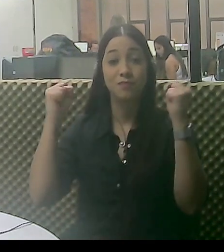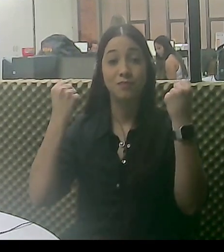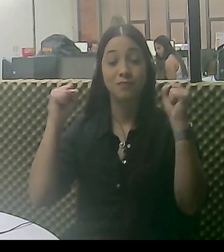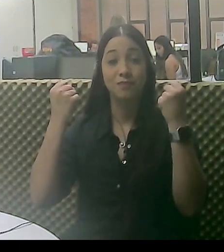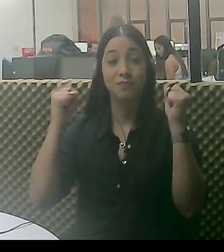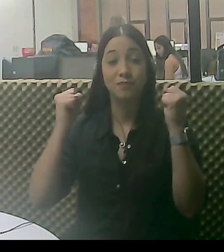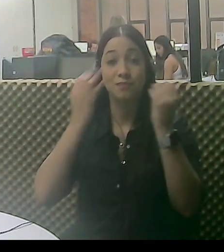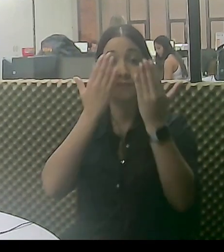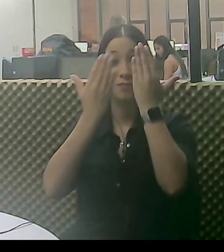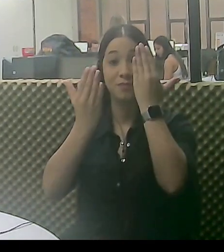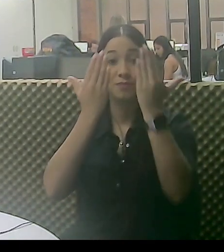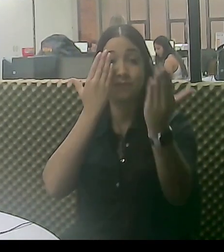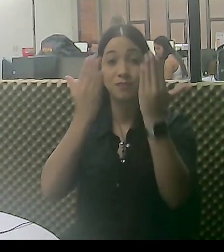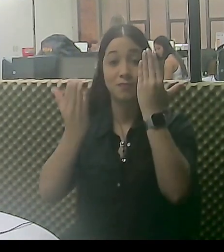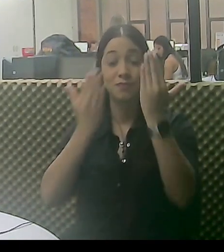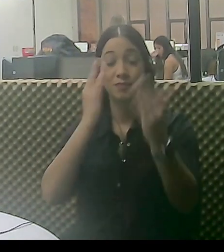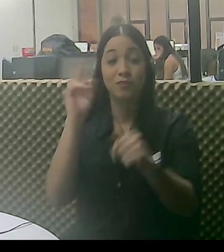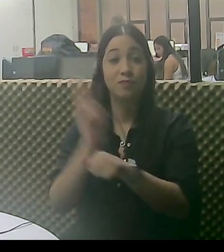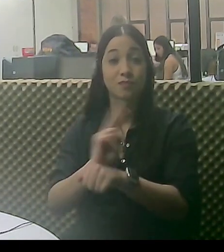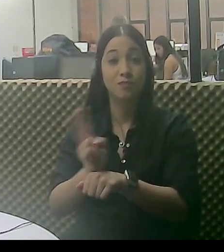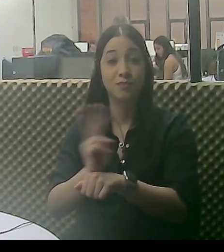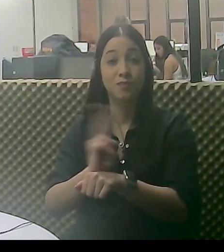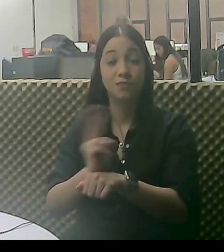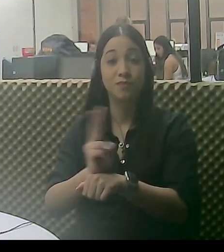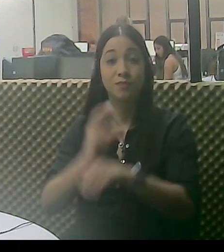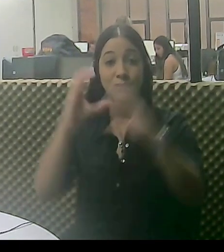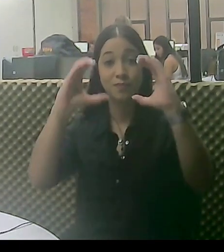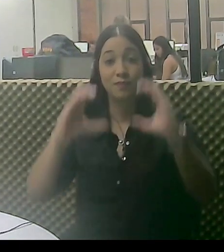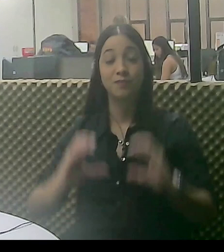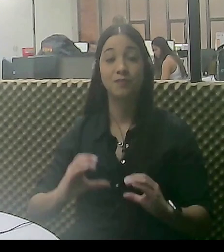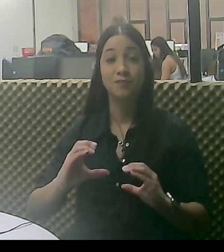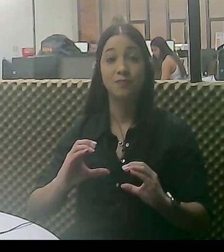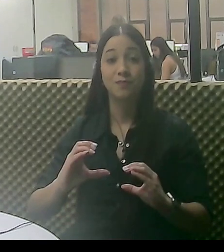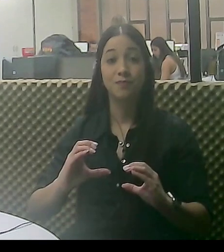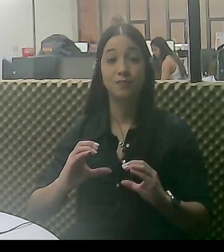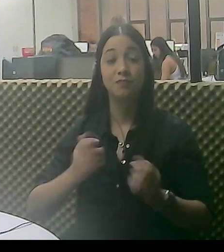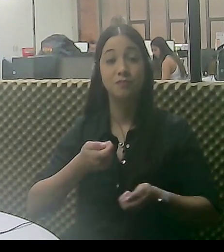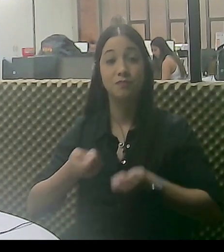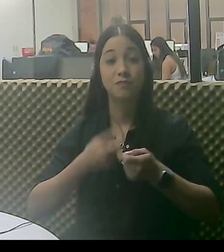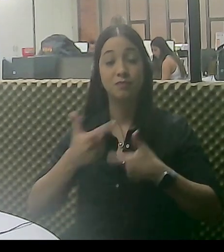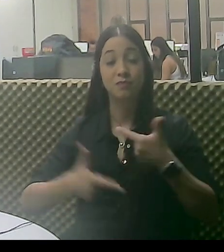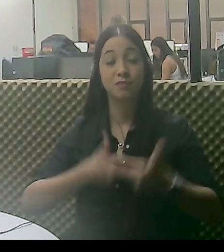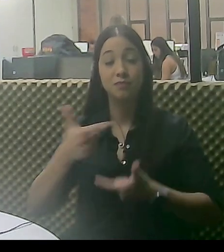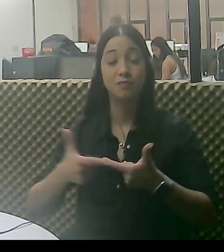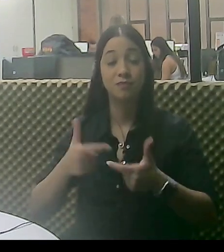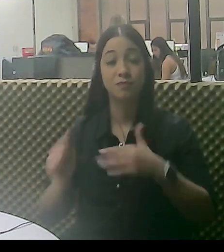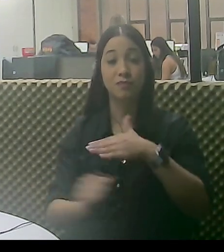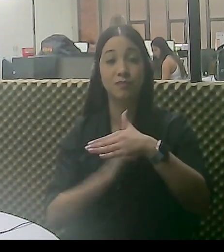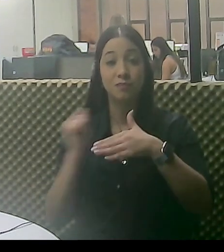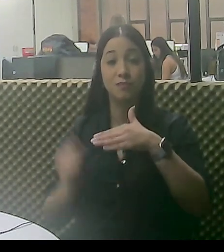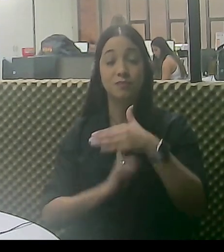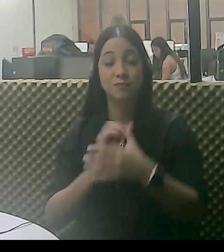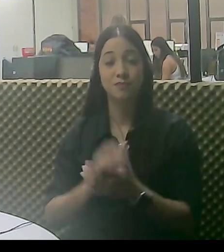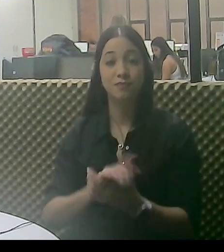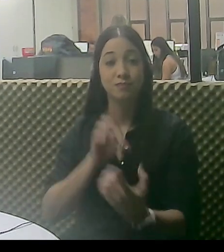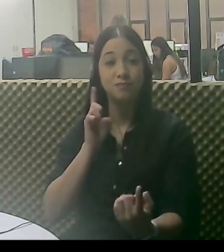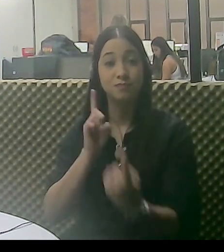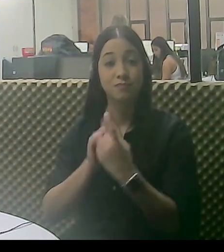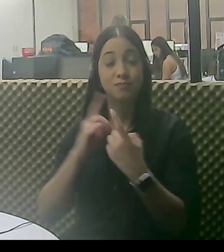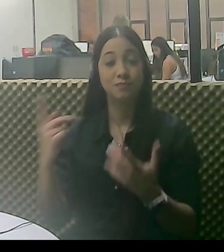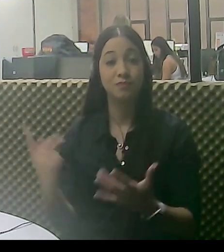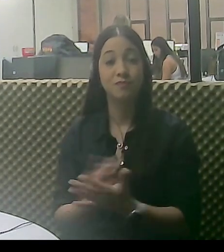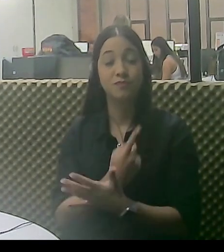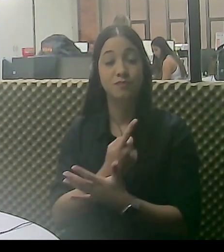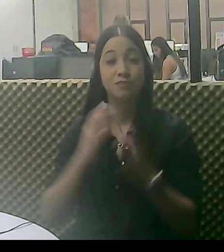física, psicólogos, supervisores, coordenadores e operacionais da autarquia. O encontro acontecerá no